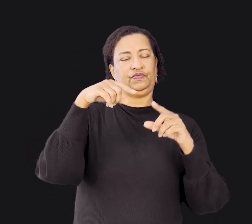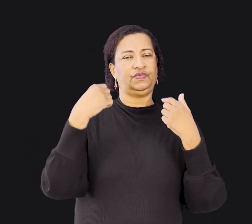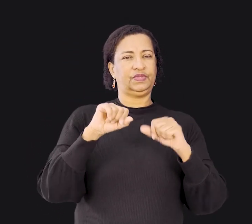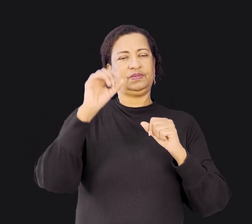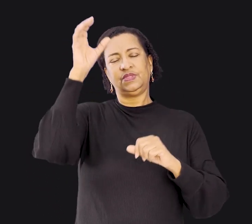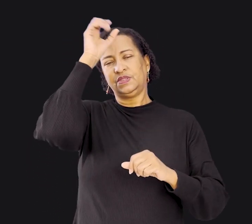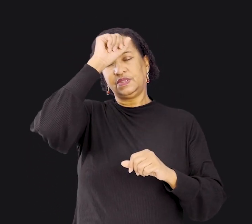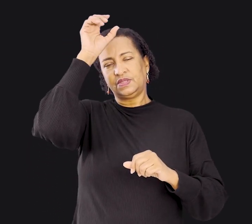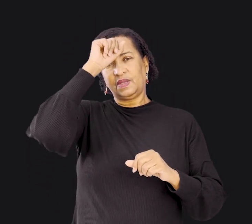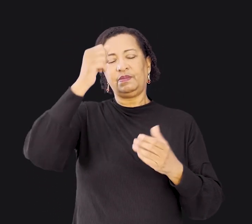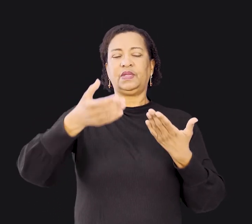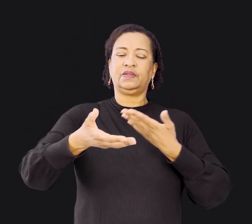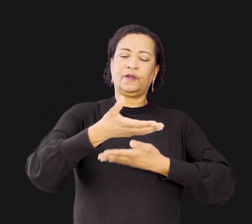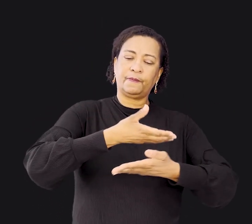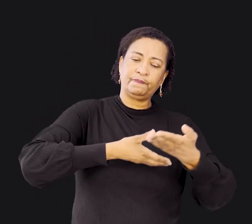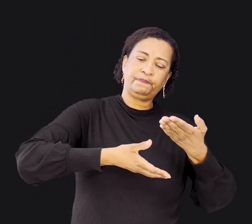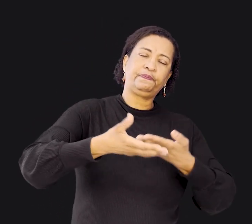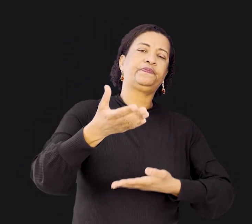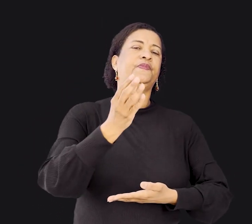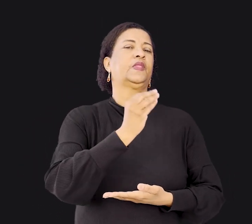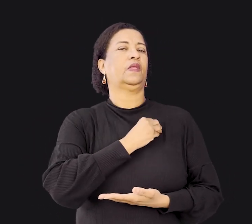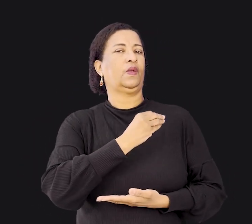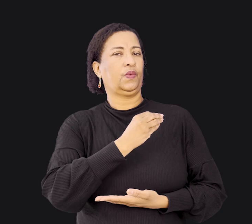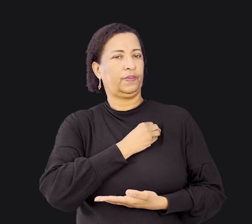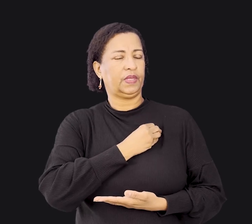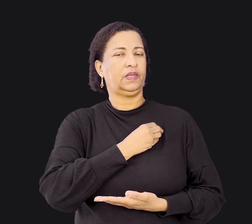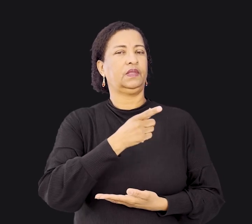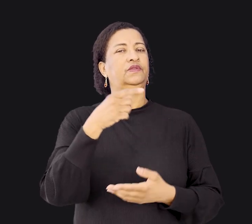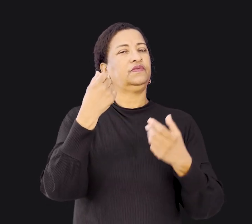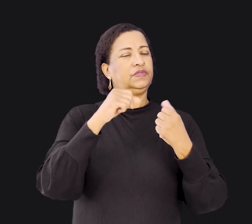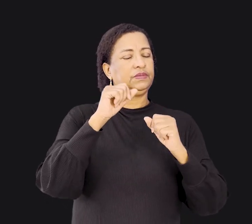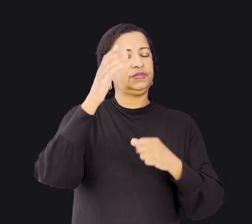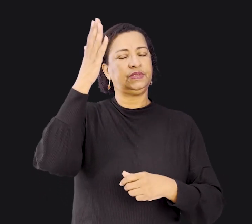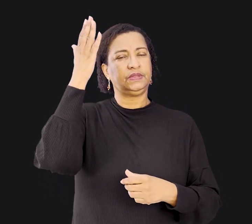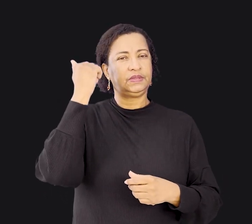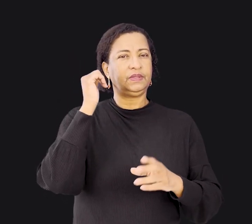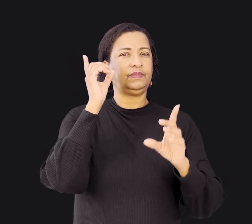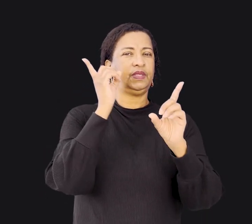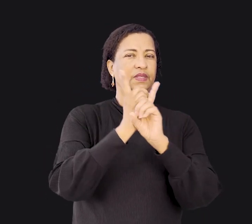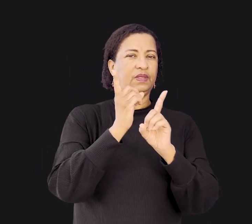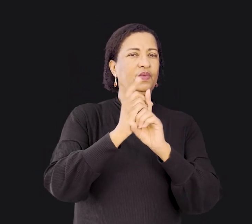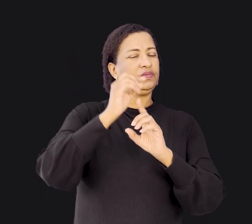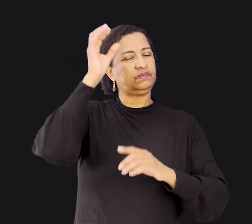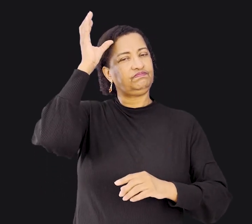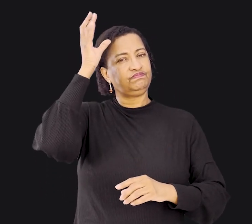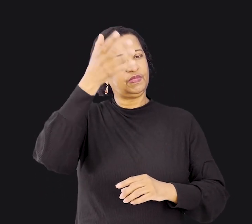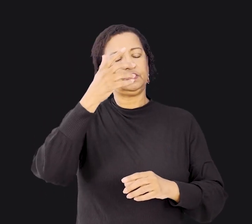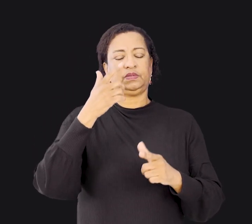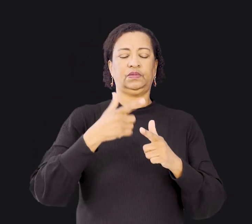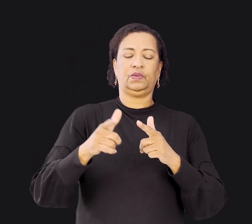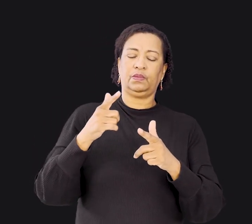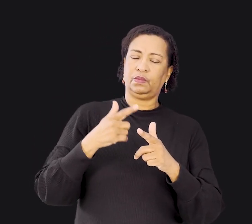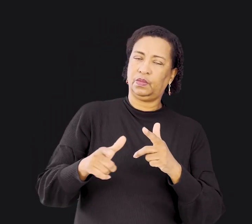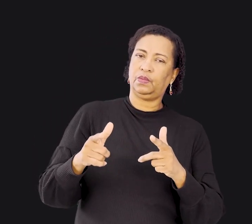aprender a lidar com o pecado. Você precisa saber encontrar a solução para o problema do pecado. E